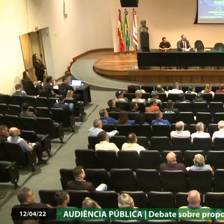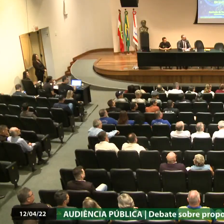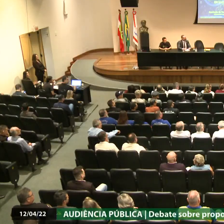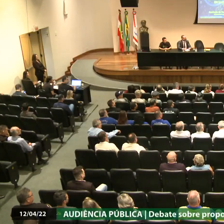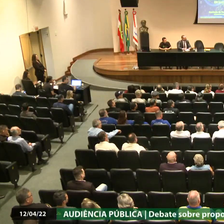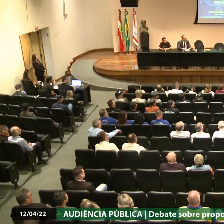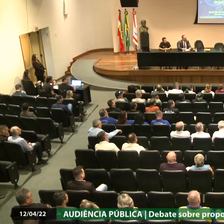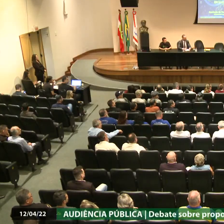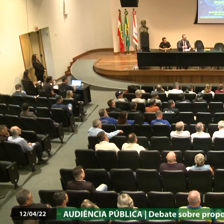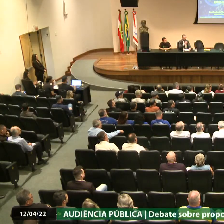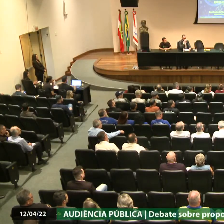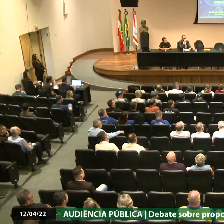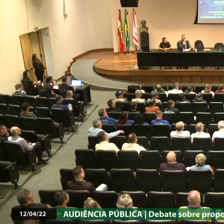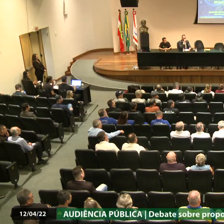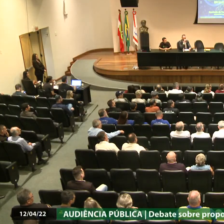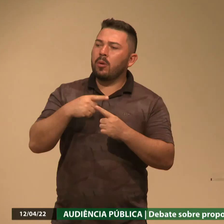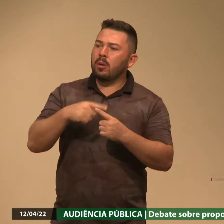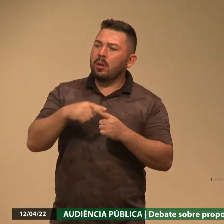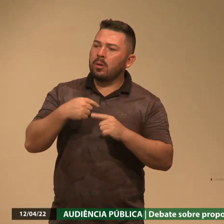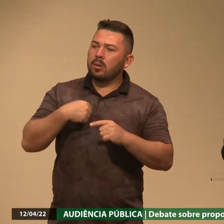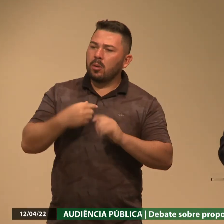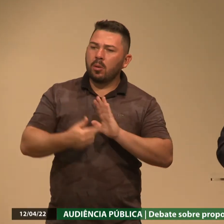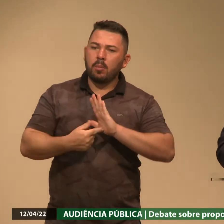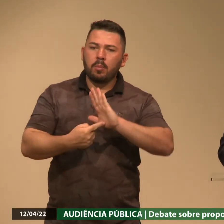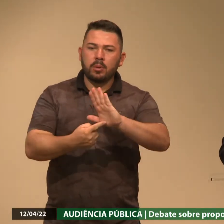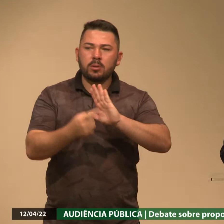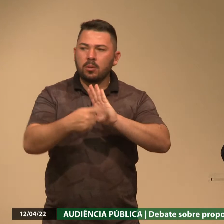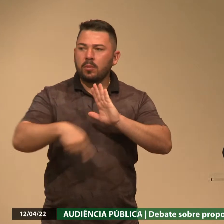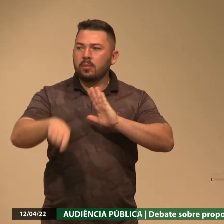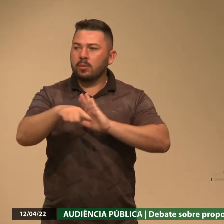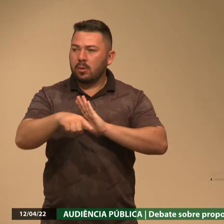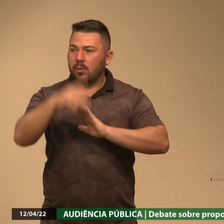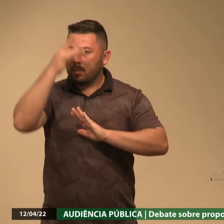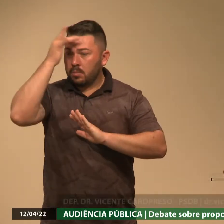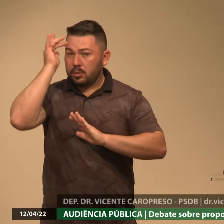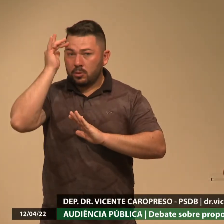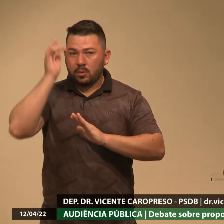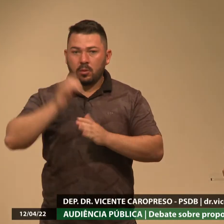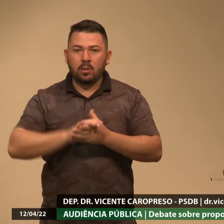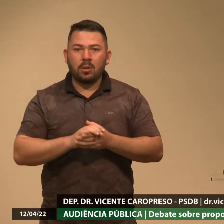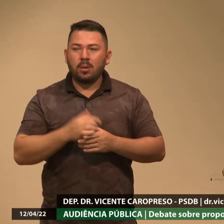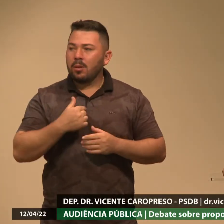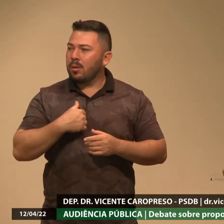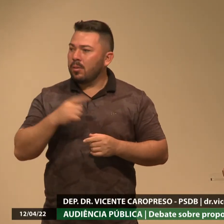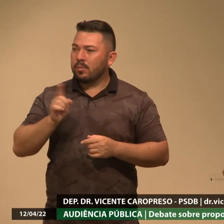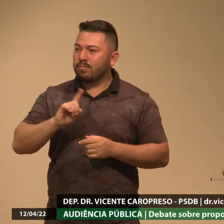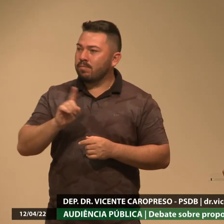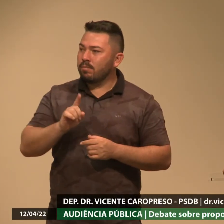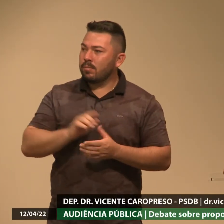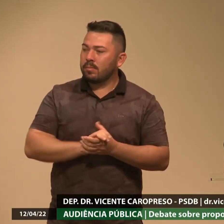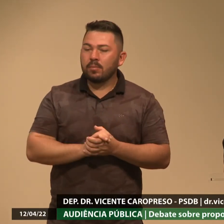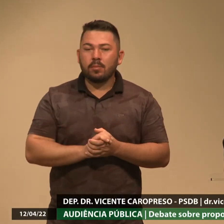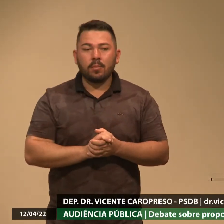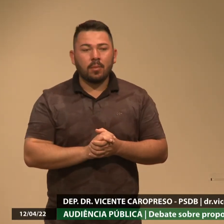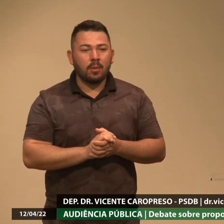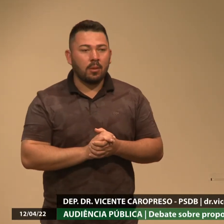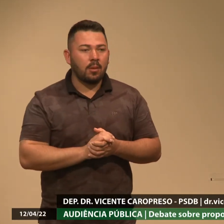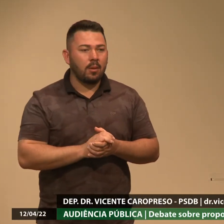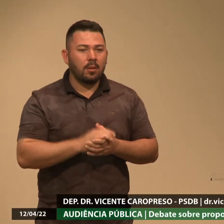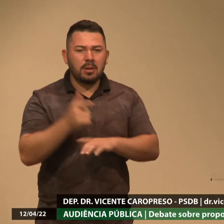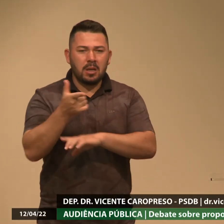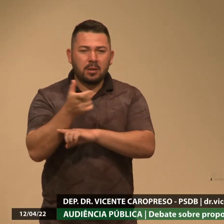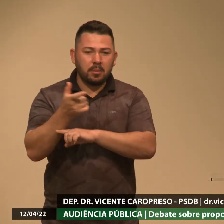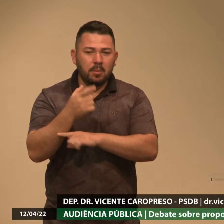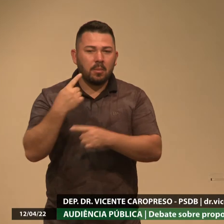e eu falo isso porque deixe-me apresentar pessoal eu não sou muito adepto de